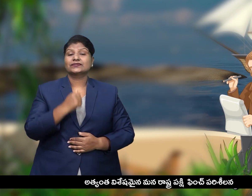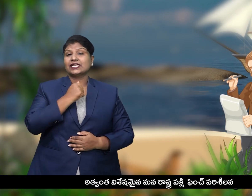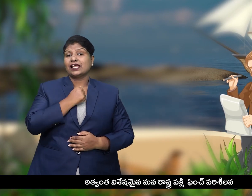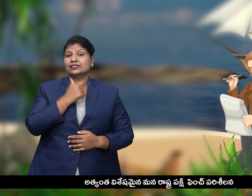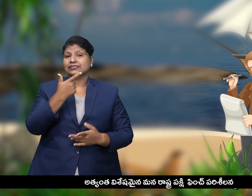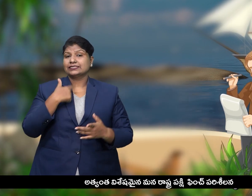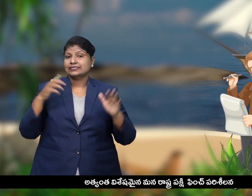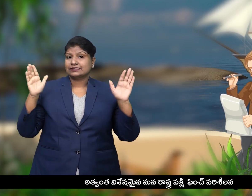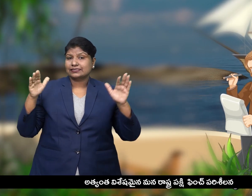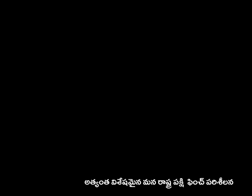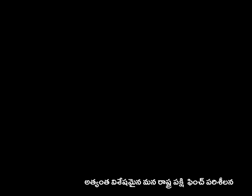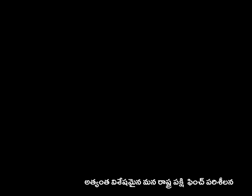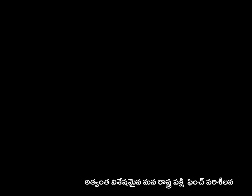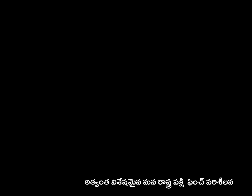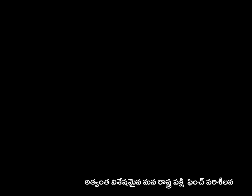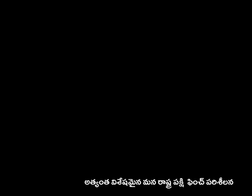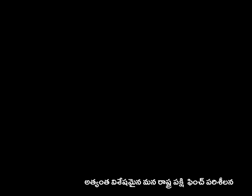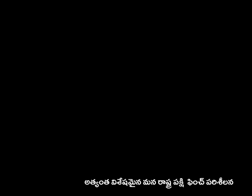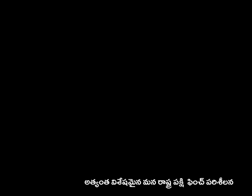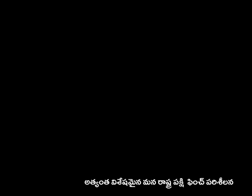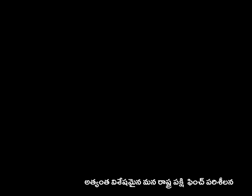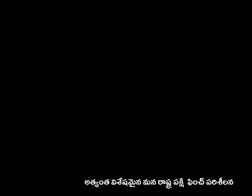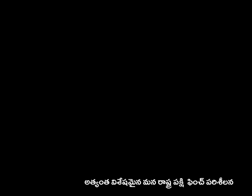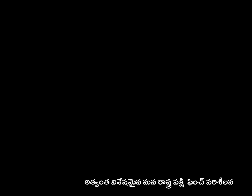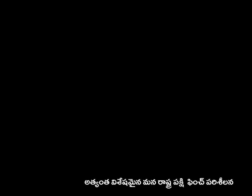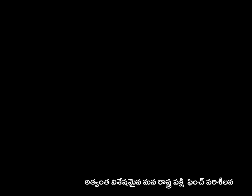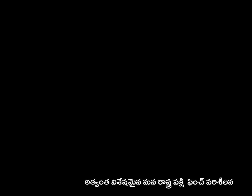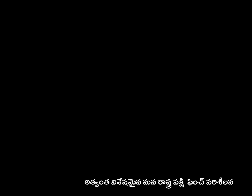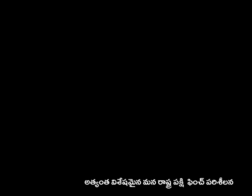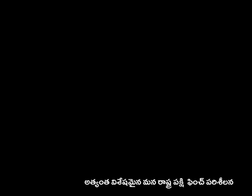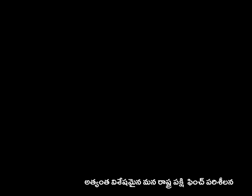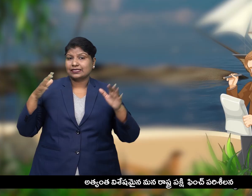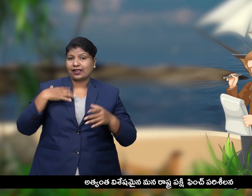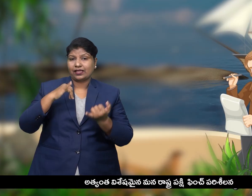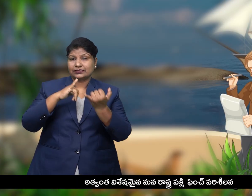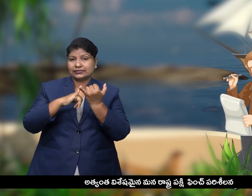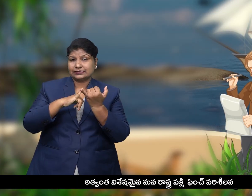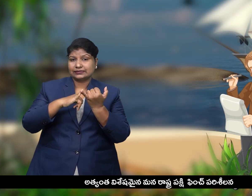అతని అత్యంత విశేషమైన మన రాష్ట్రపక్షి ఫించ్ పరిశీలన